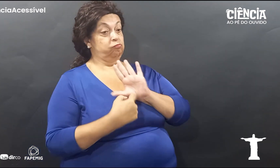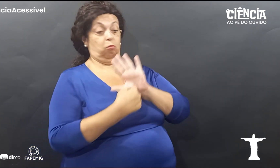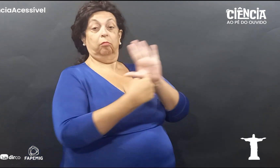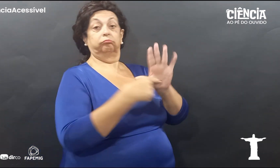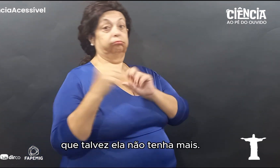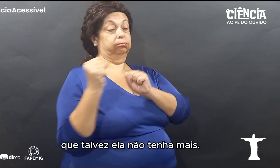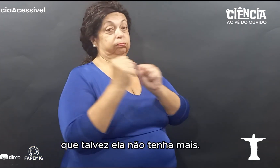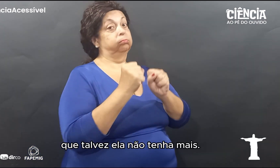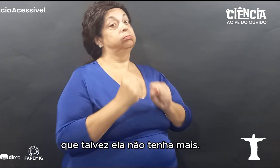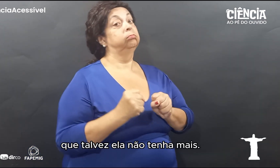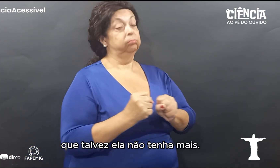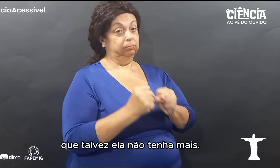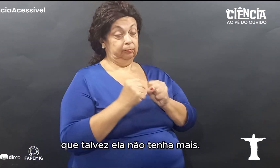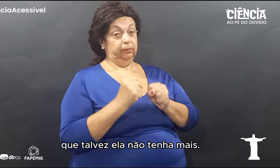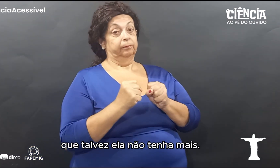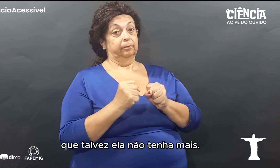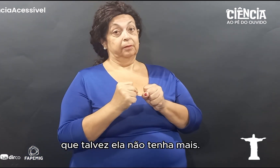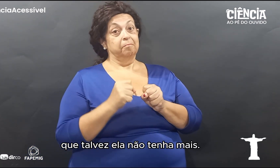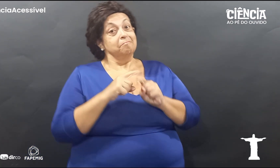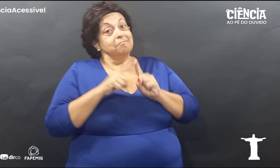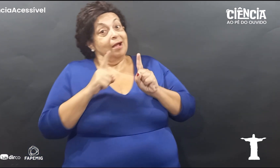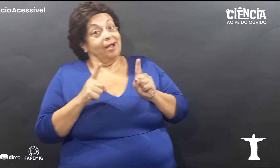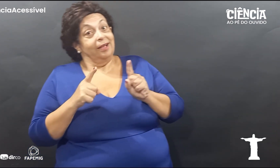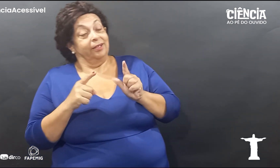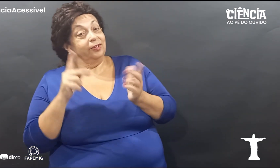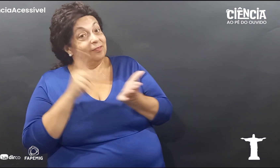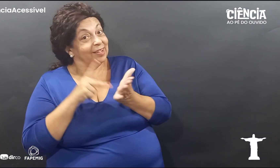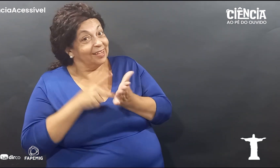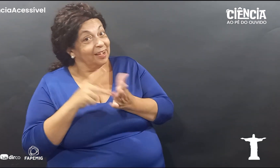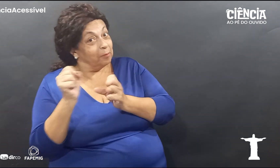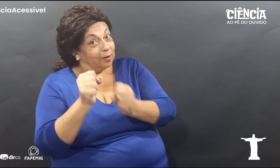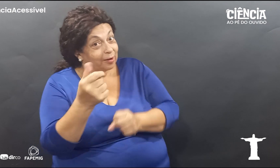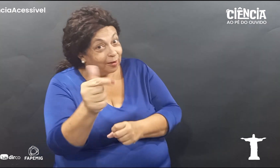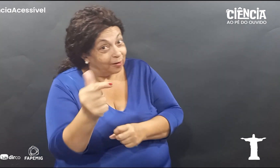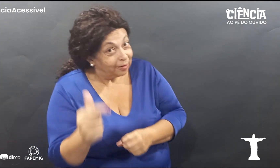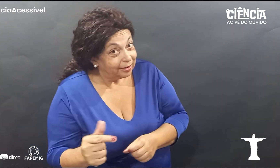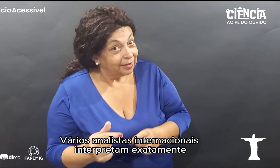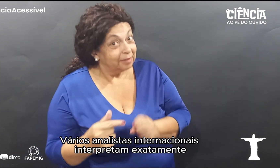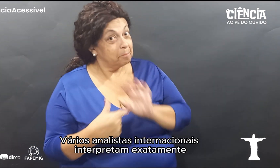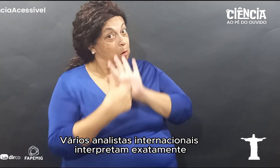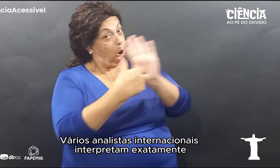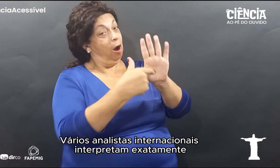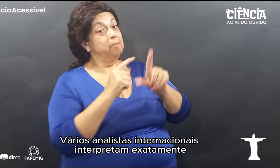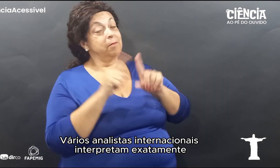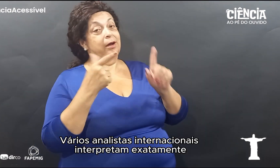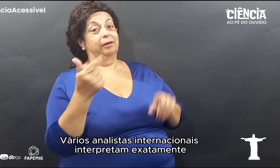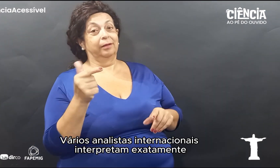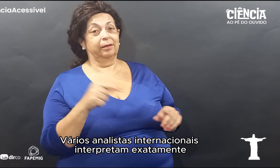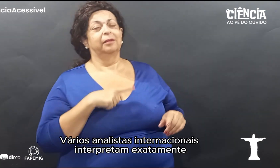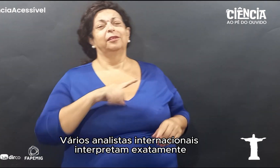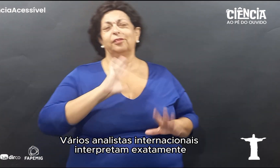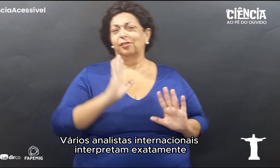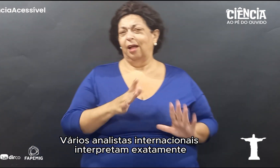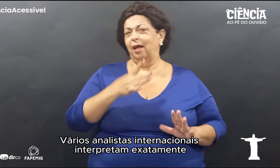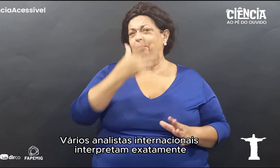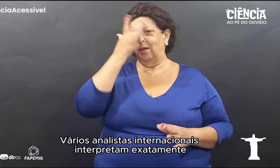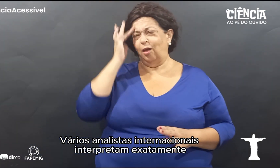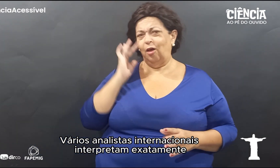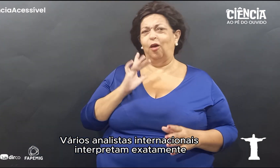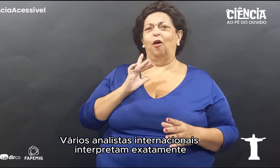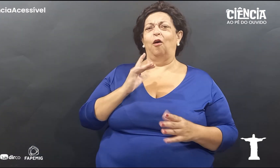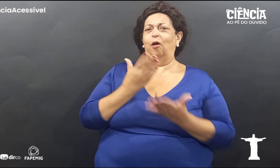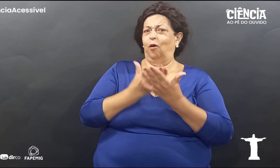status que talvez ela não tenha mais. E isso, vários analistas internacionais